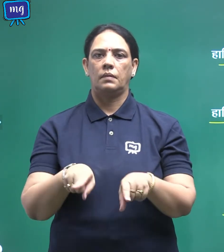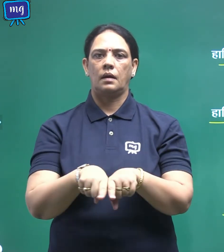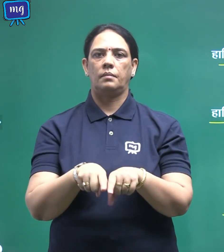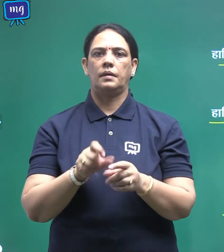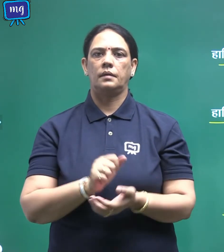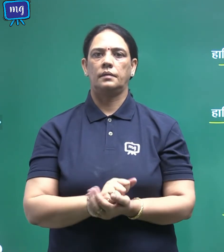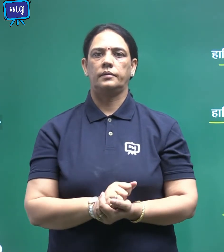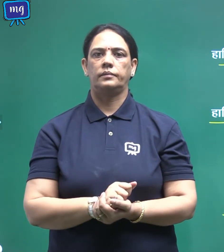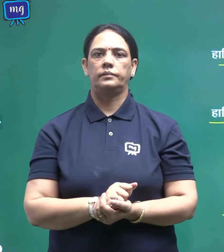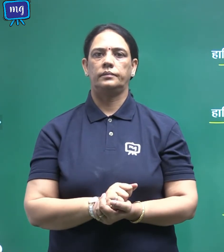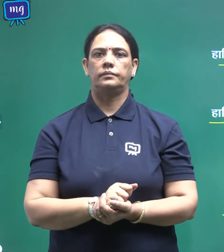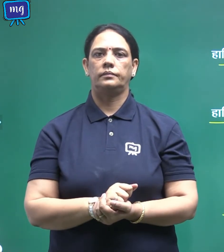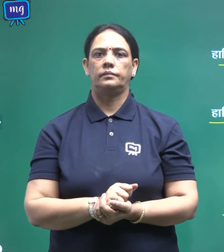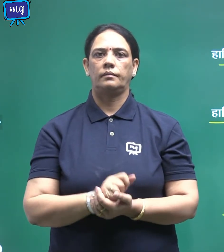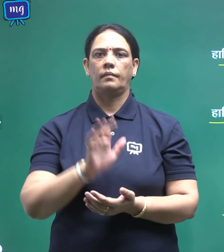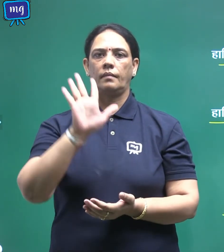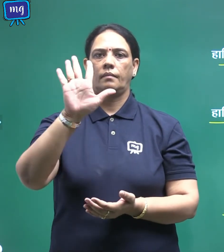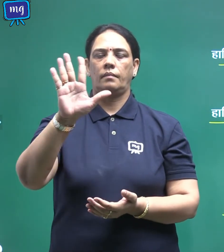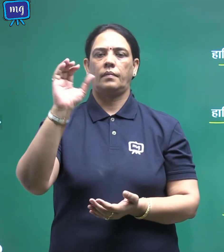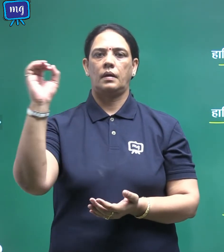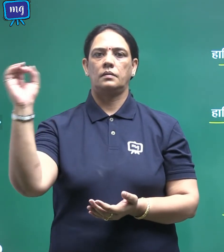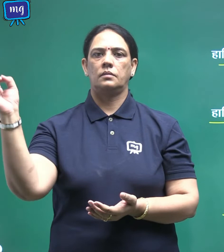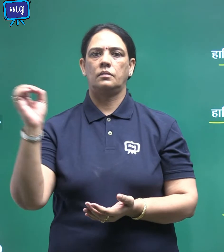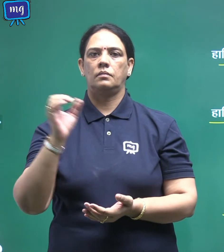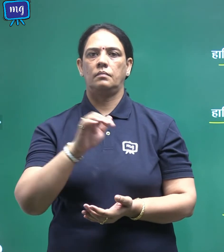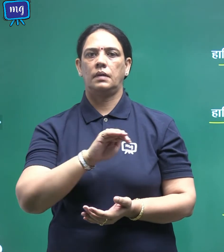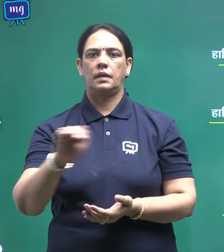बराबर 500 बटे